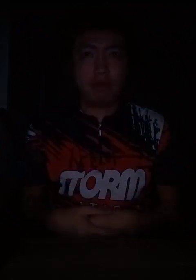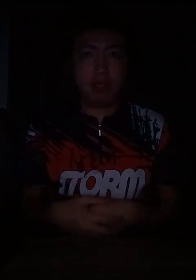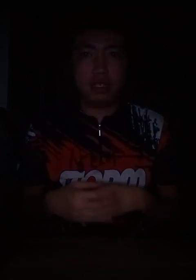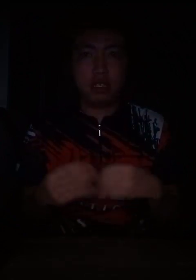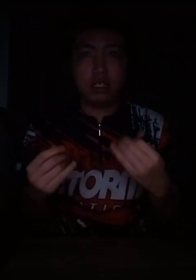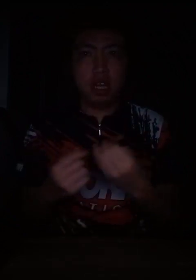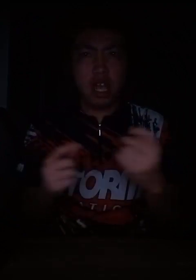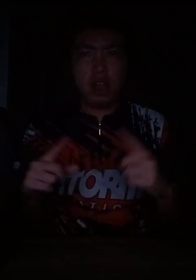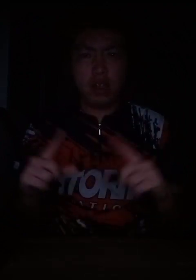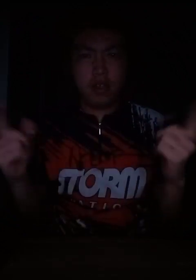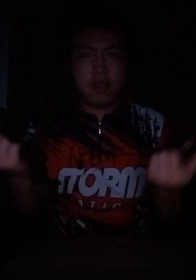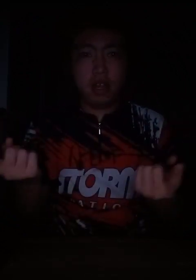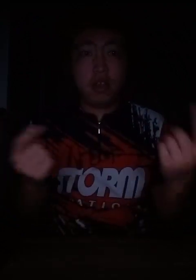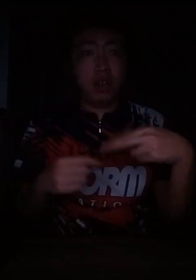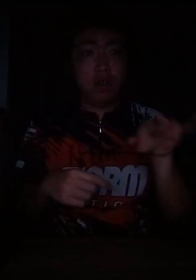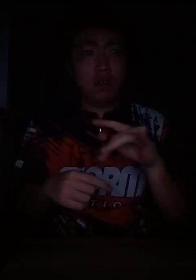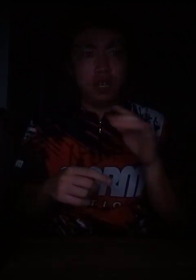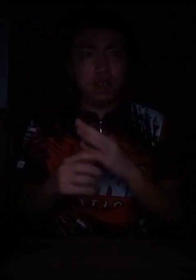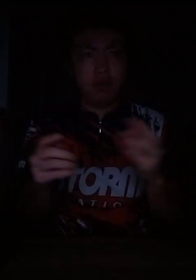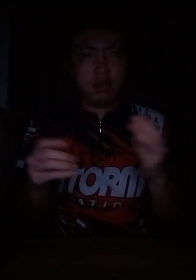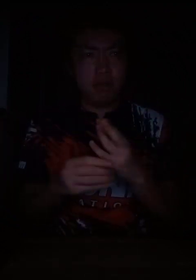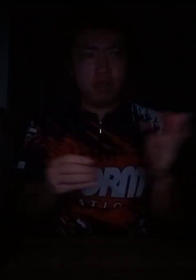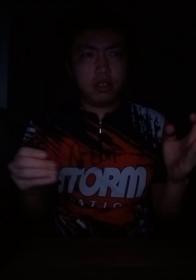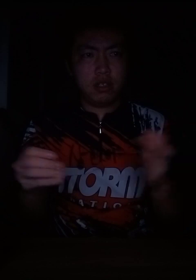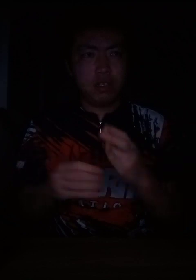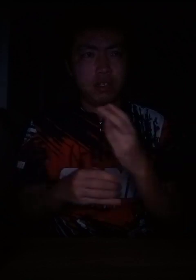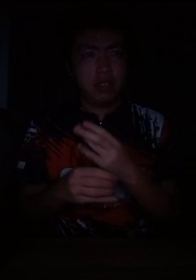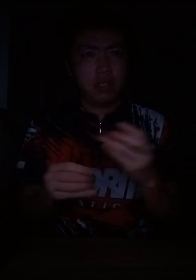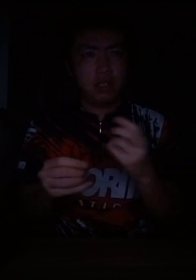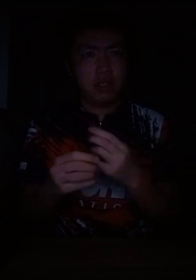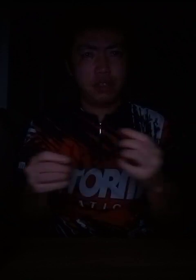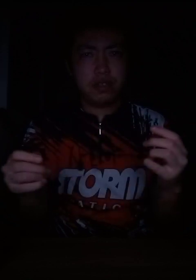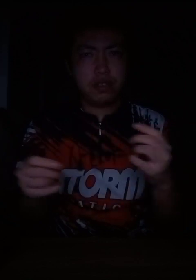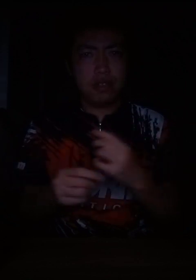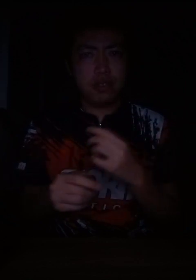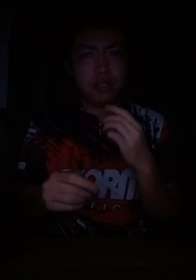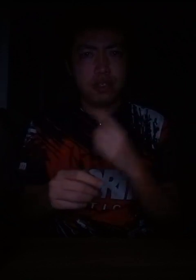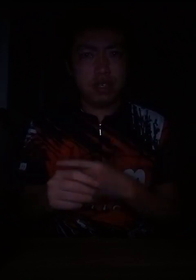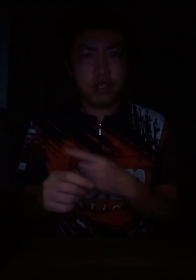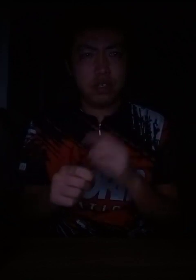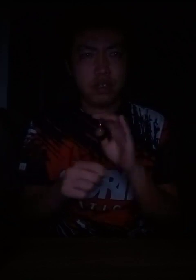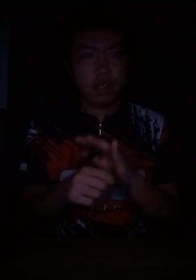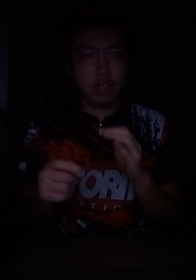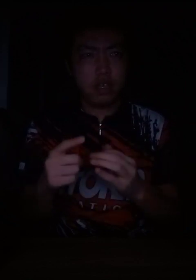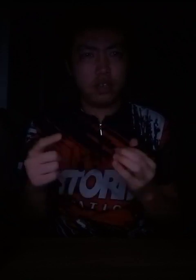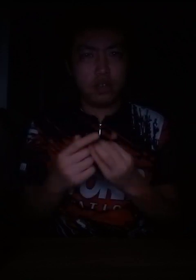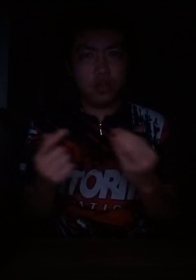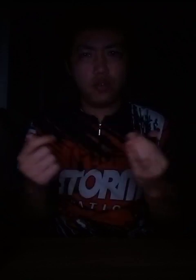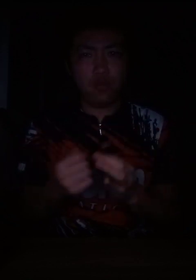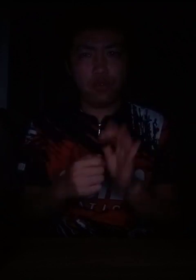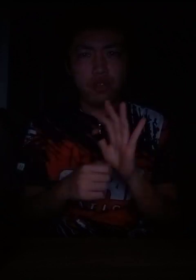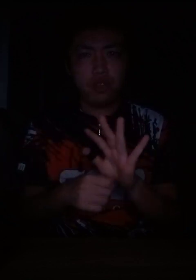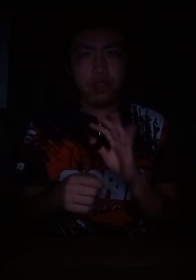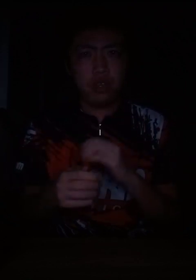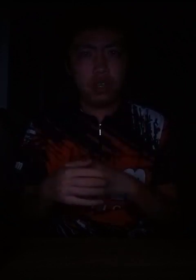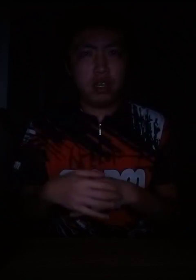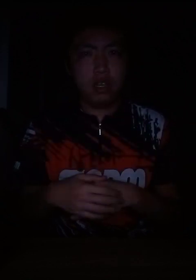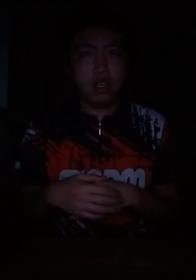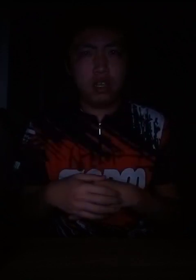다음 날엔 전날 제안한 앵커 브리핑 작가 자리는 이미 검토가 끝났다며 합류할 수 있다고 설명합니다. 그리고